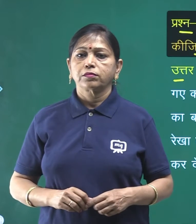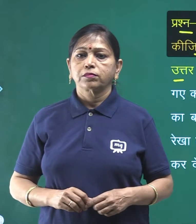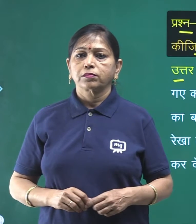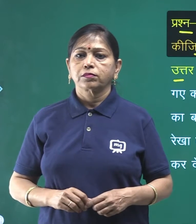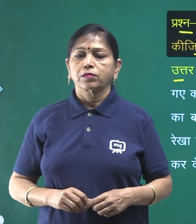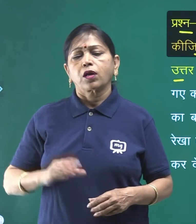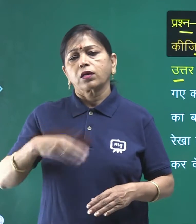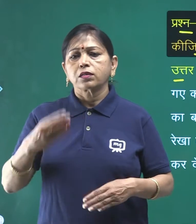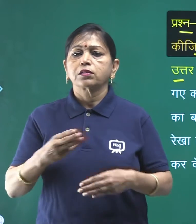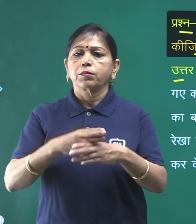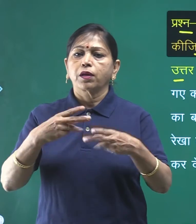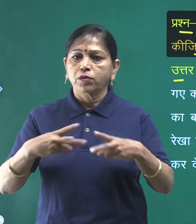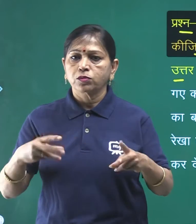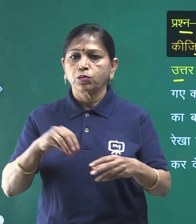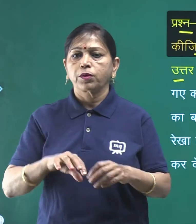किसी वस्तु पर